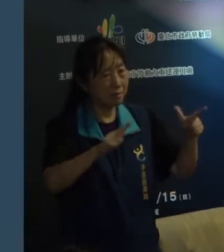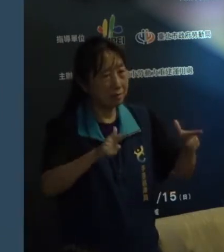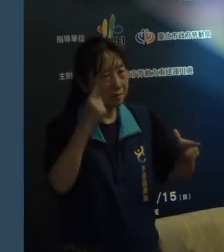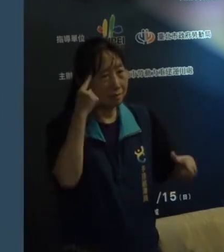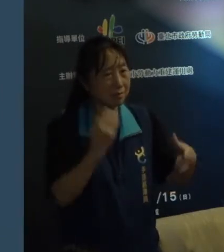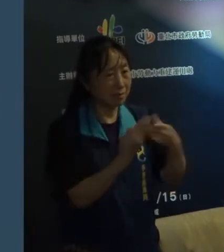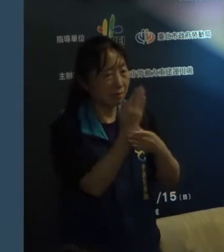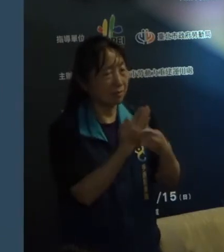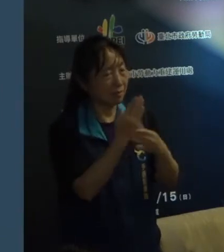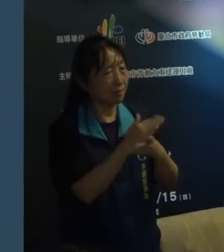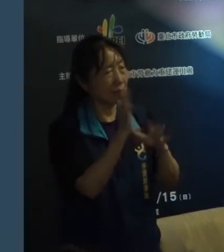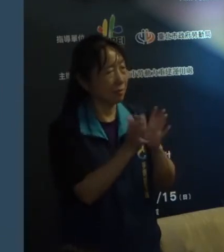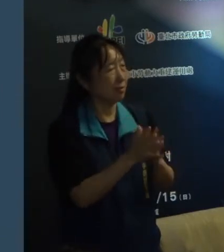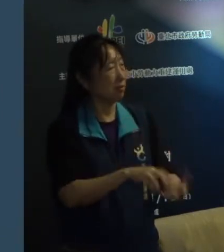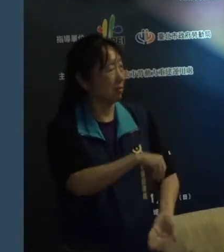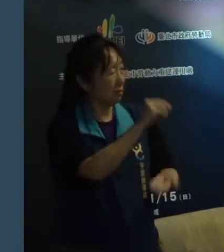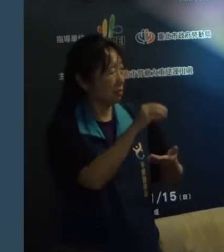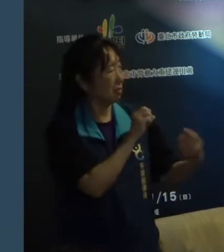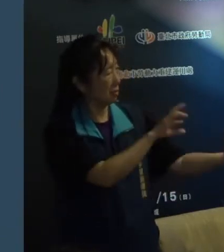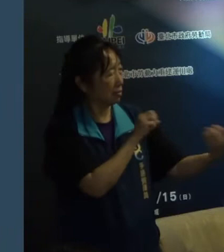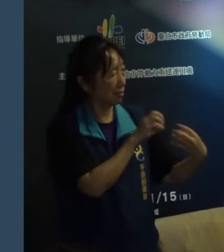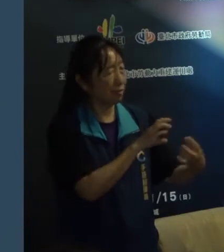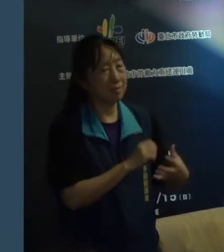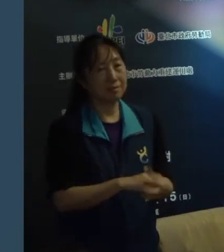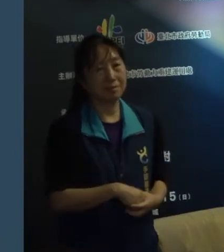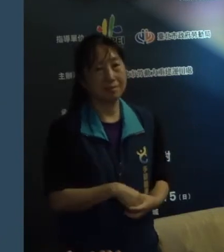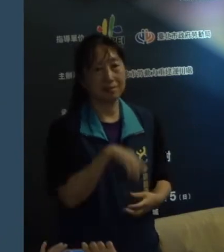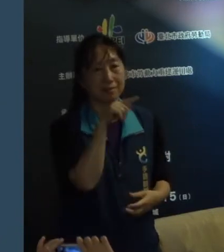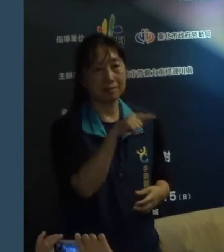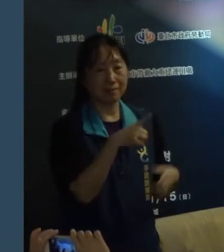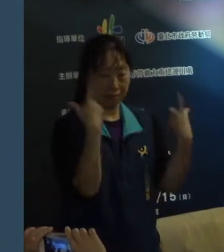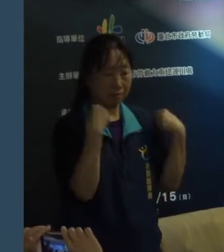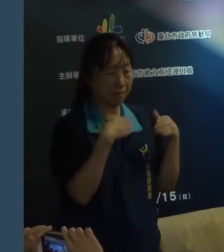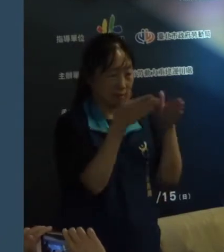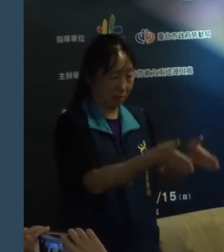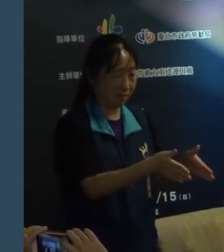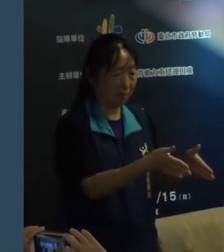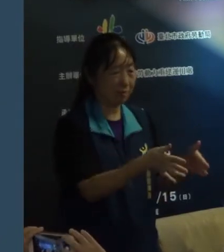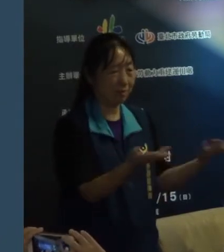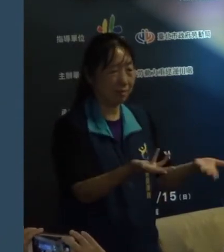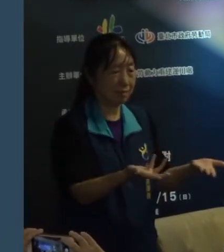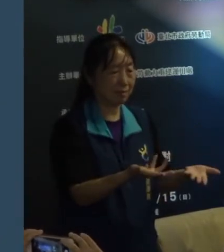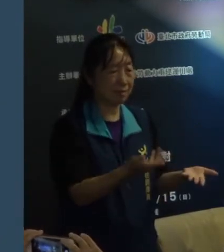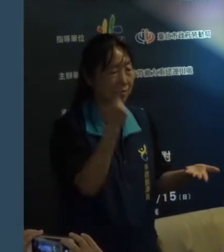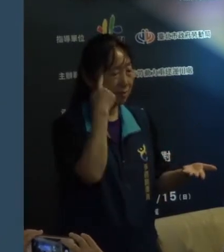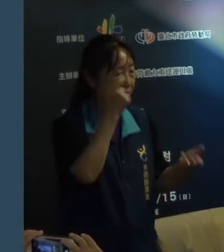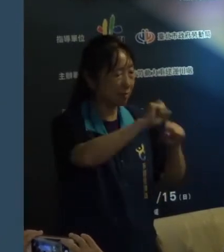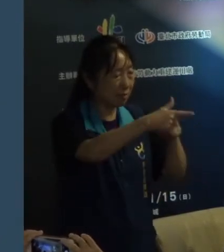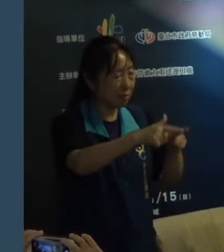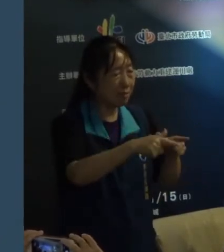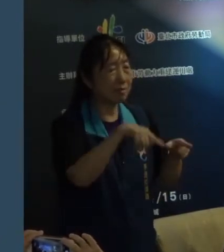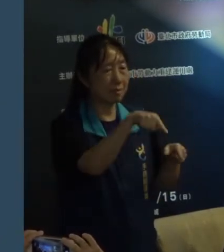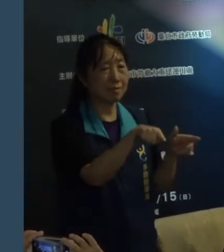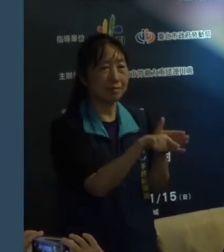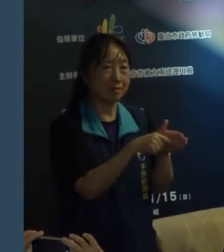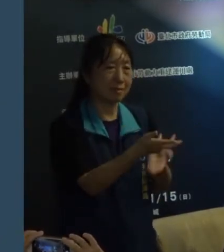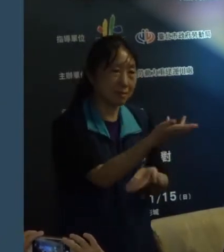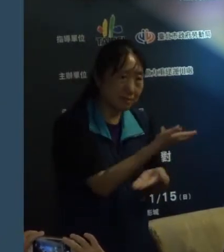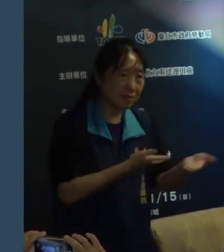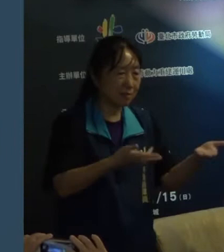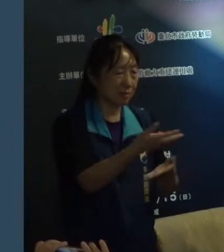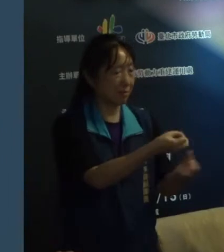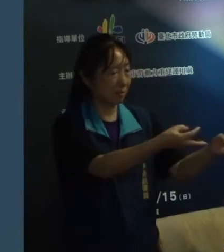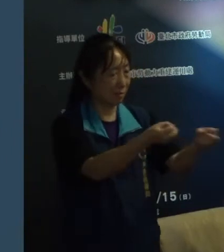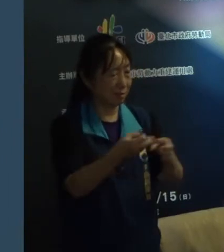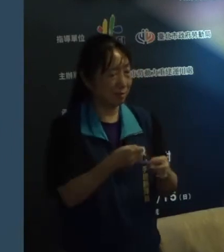通分享。那可能是原来完全对这件事情有不同想法的人，可以透过这个沟通的过程，然后形成一